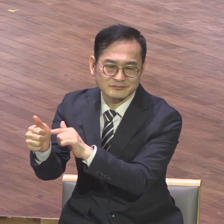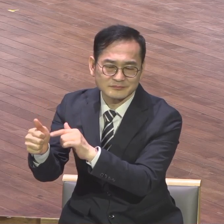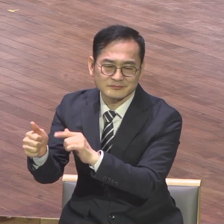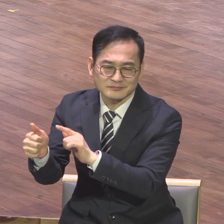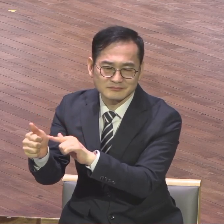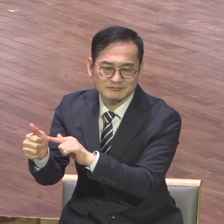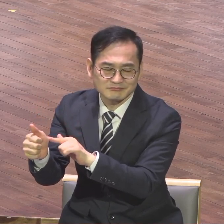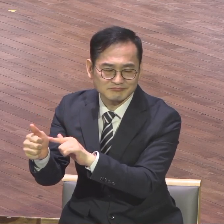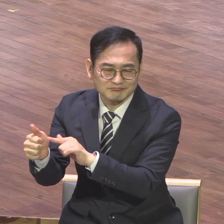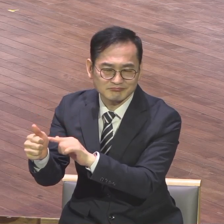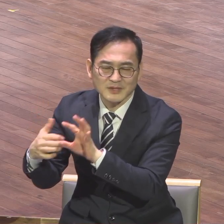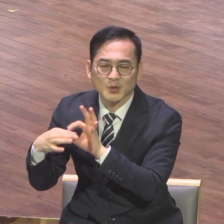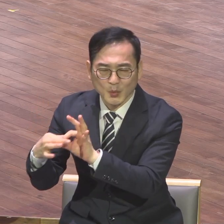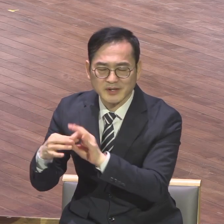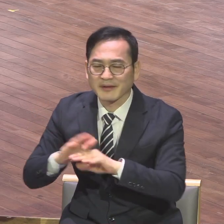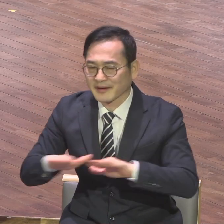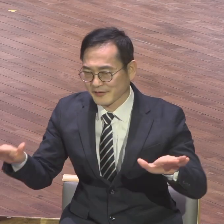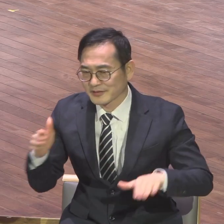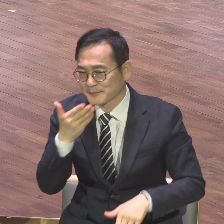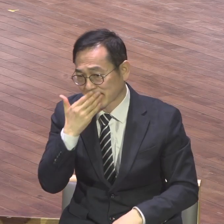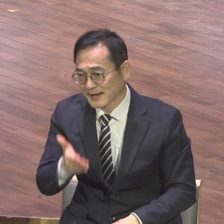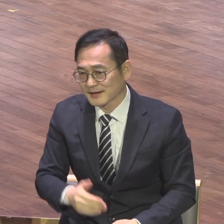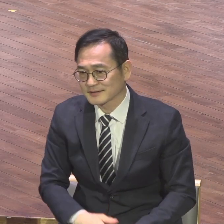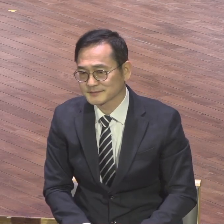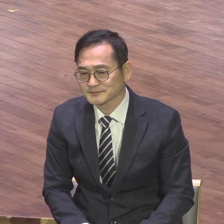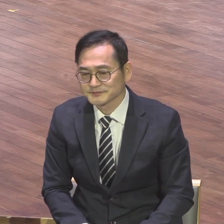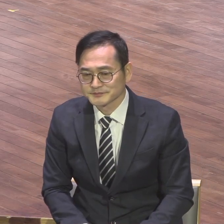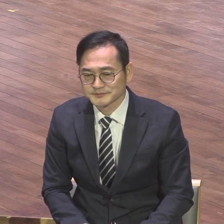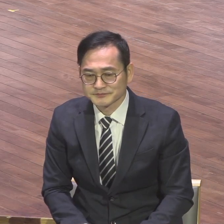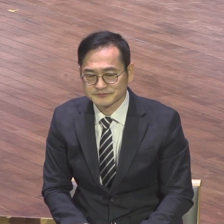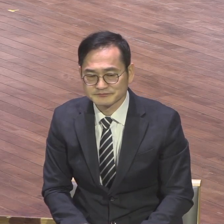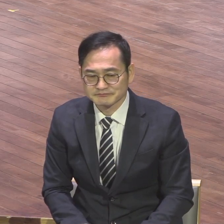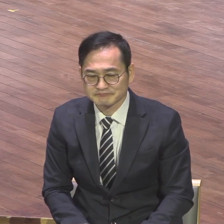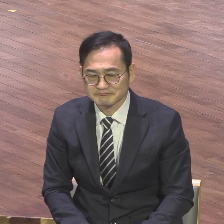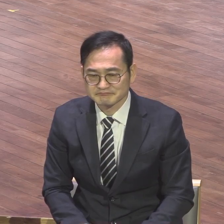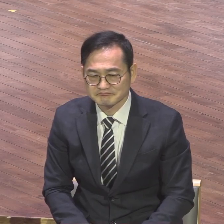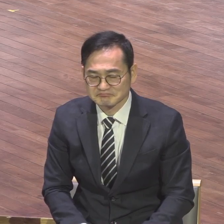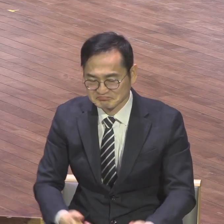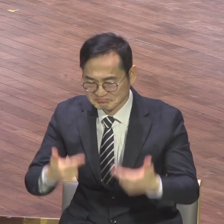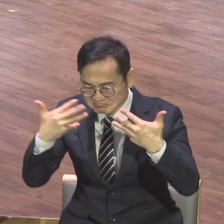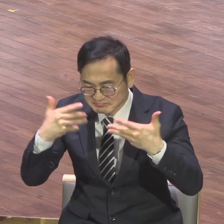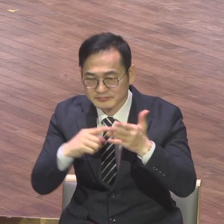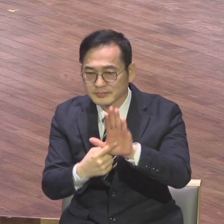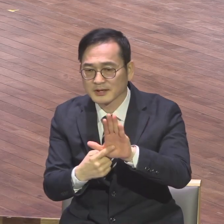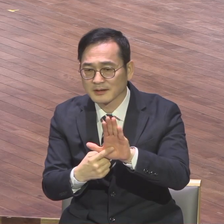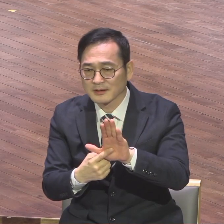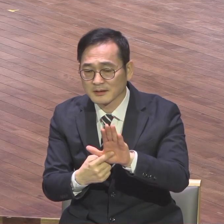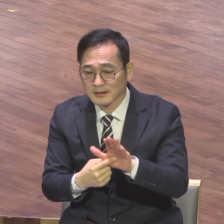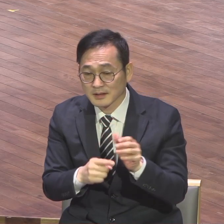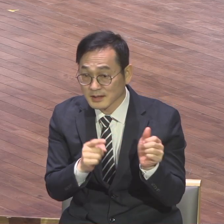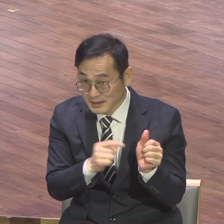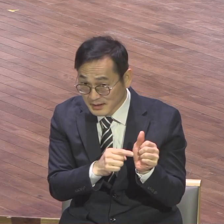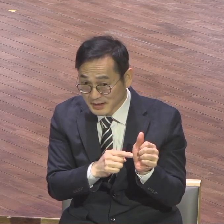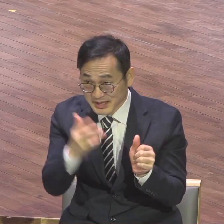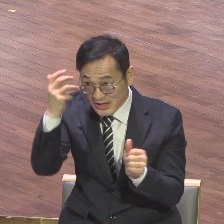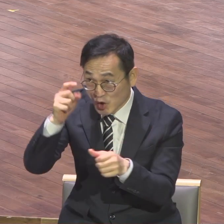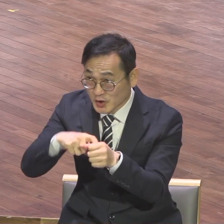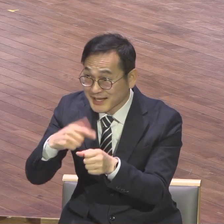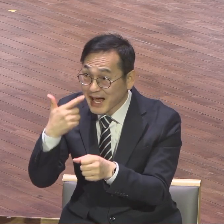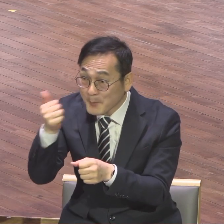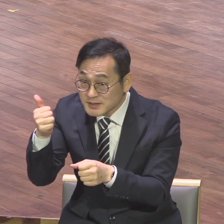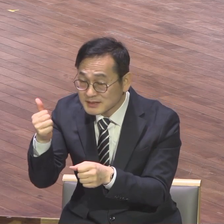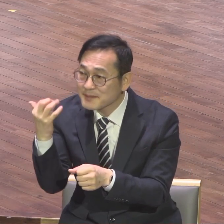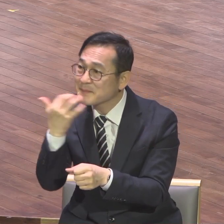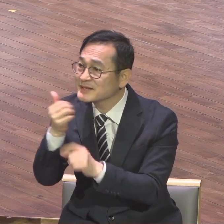간단 명료하면서도 복음의 정의를 탁 한 줄로 내리고 있죠. 마가는 자신의 영적 아버지였던